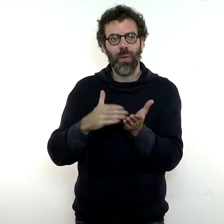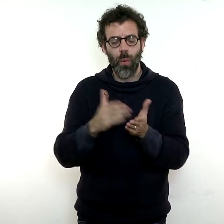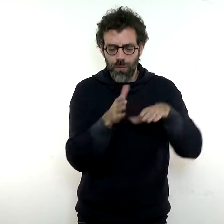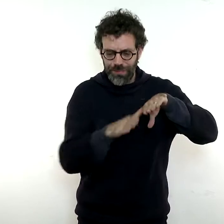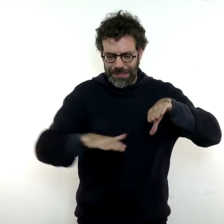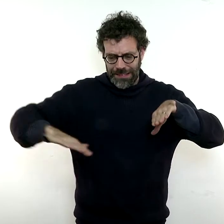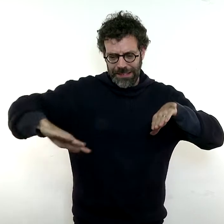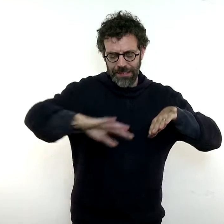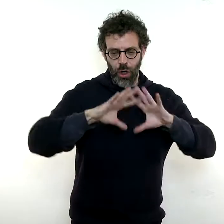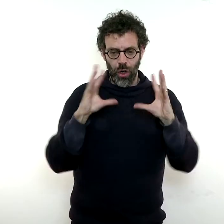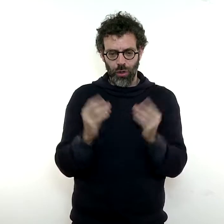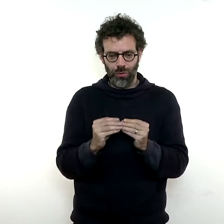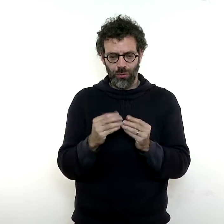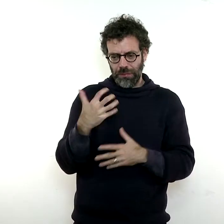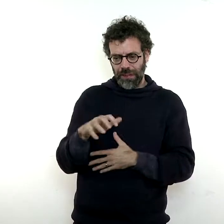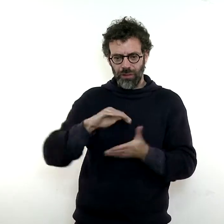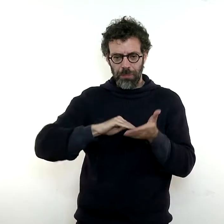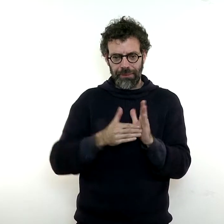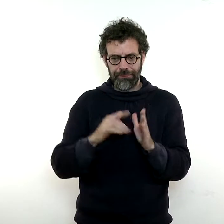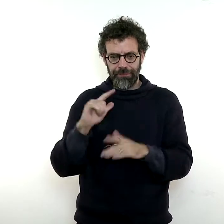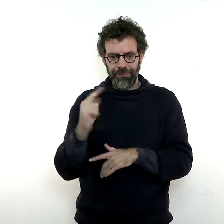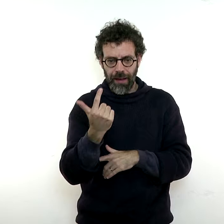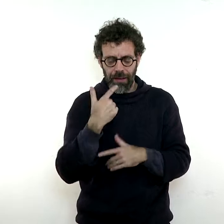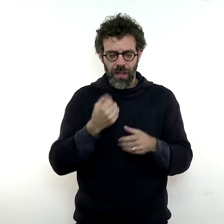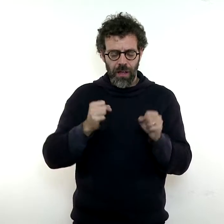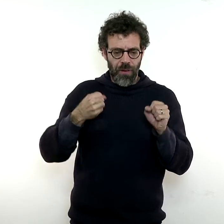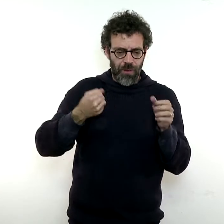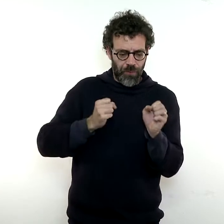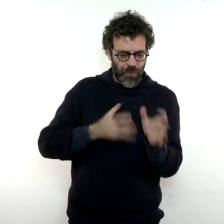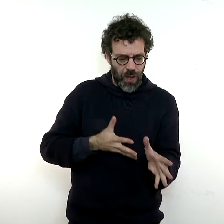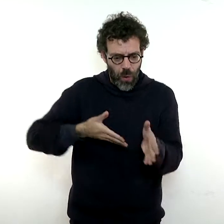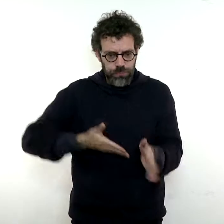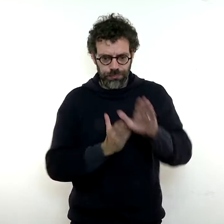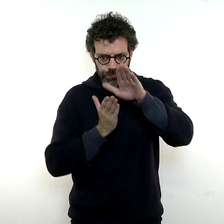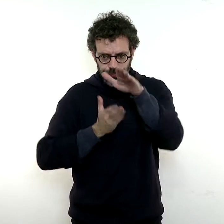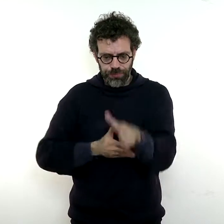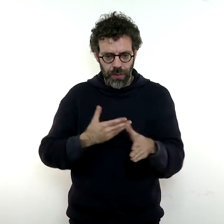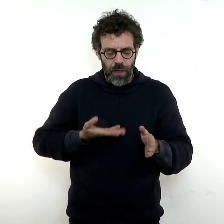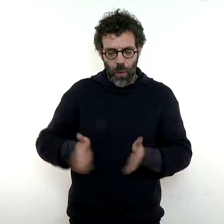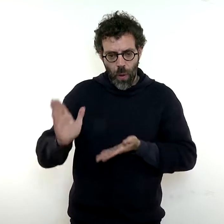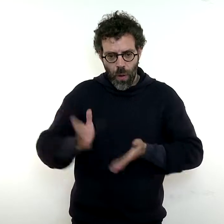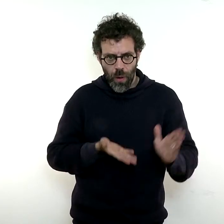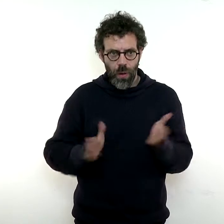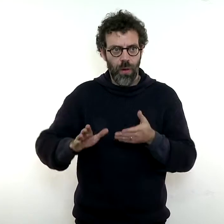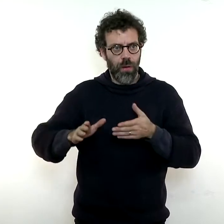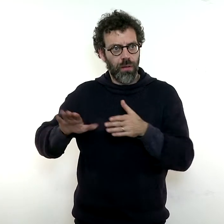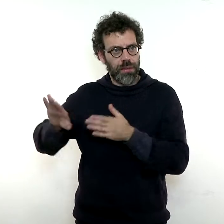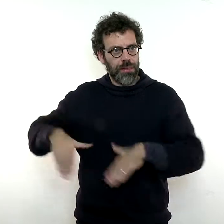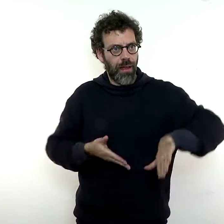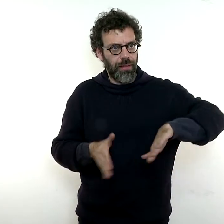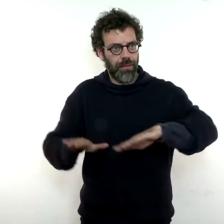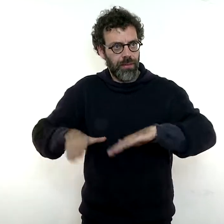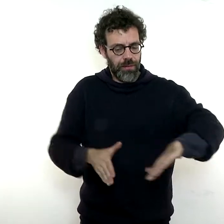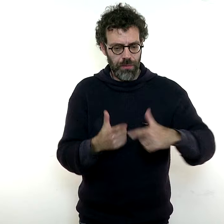toutes les disciplines de la filière, skate, roller, bicross, etc. Mais l'évolution des pratiques est telle que ce